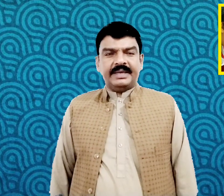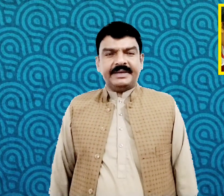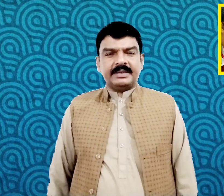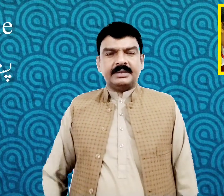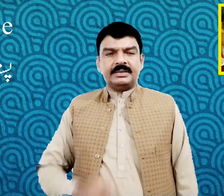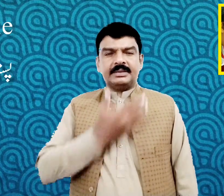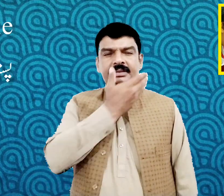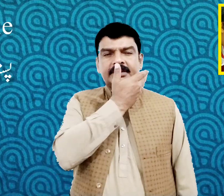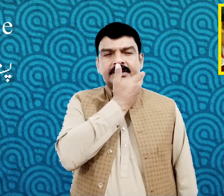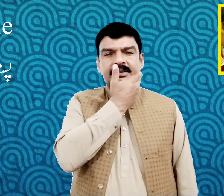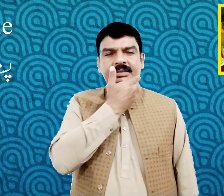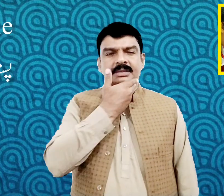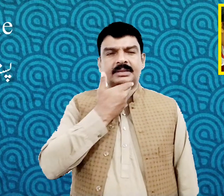लाइक,